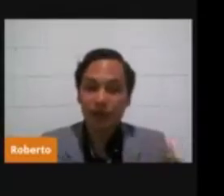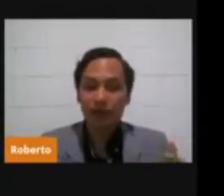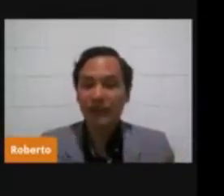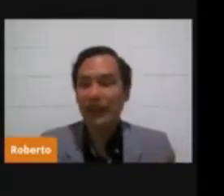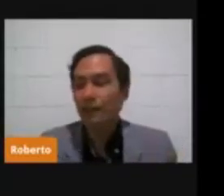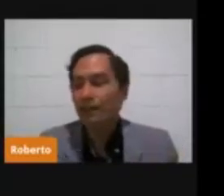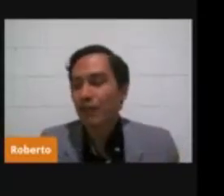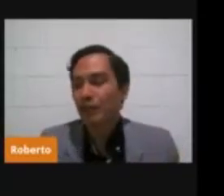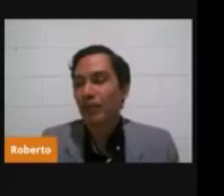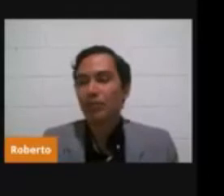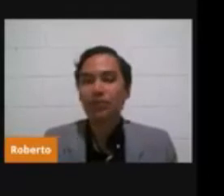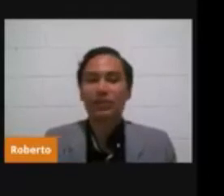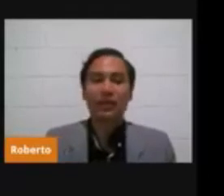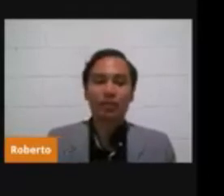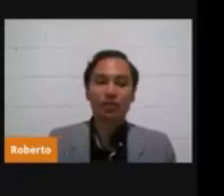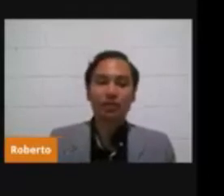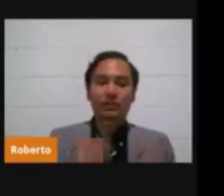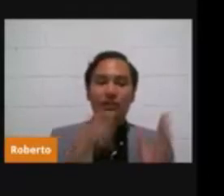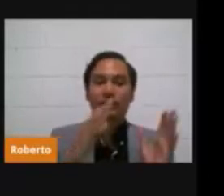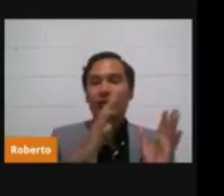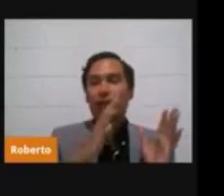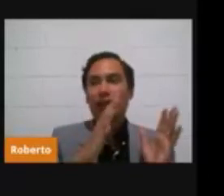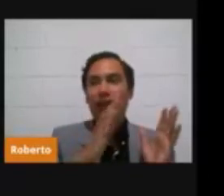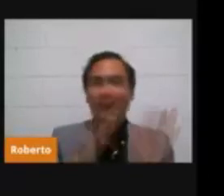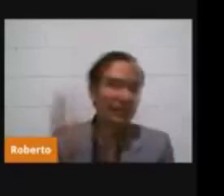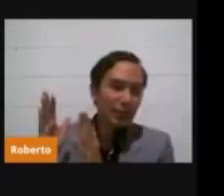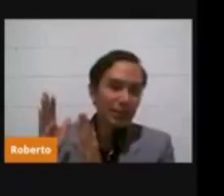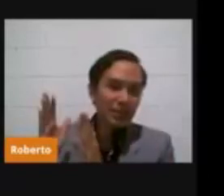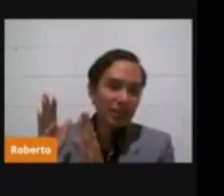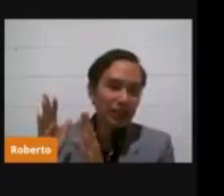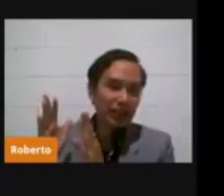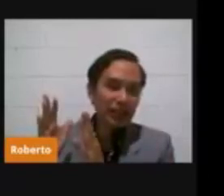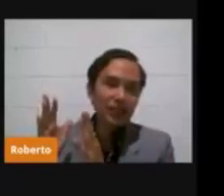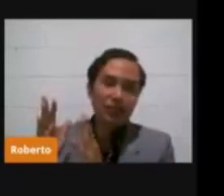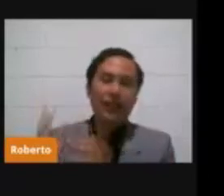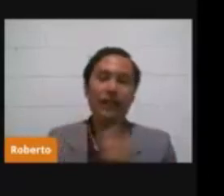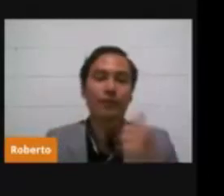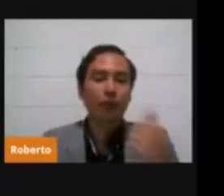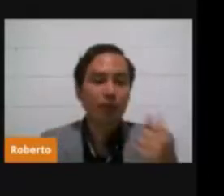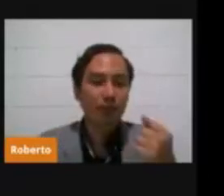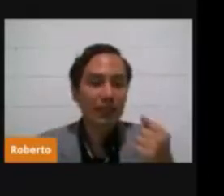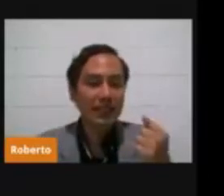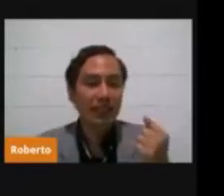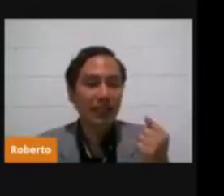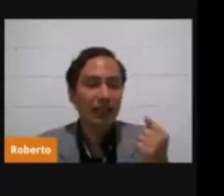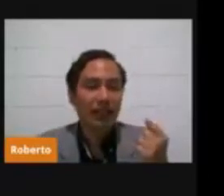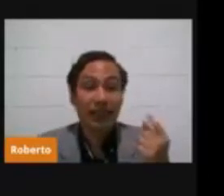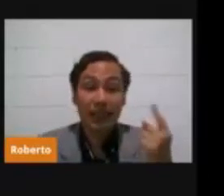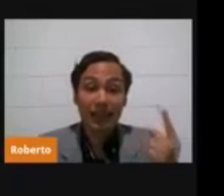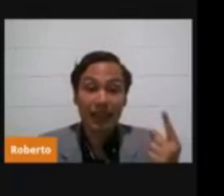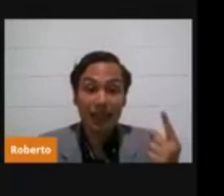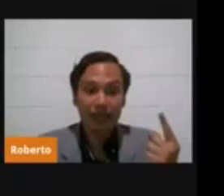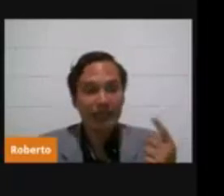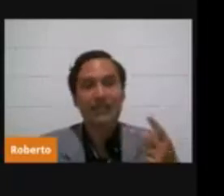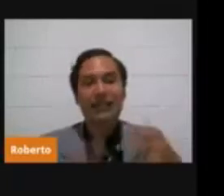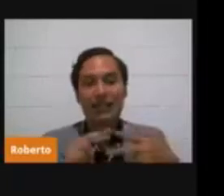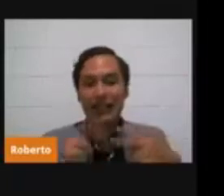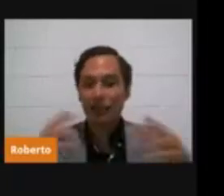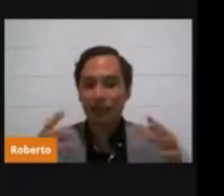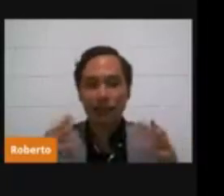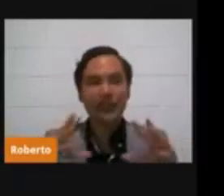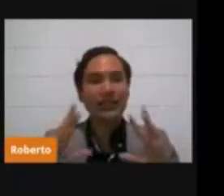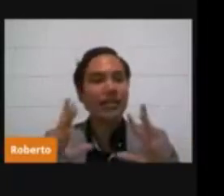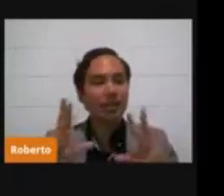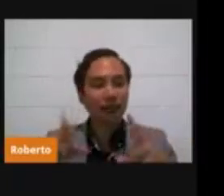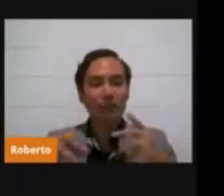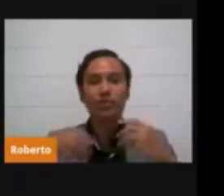lo voy a comentar, pues digamos, tenemos en 3 etapas se puede adquirir la sordera. Una puede ser hereditaria, es decir, que dentro